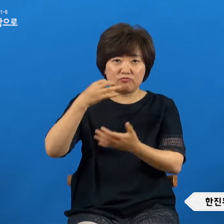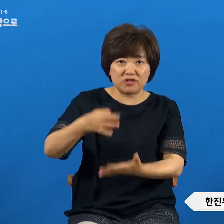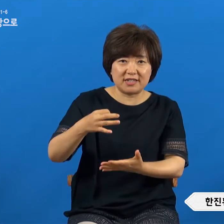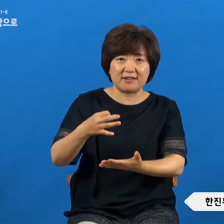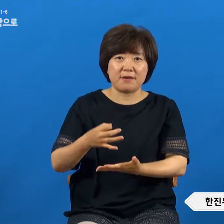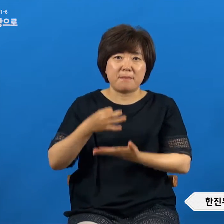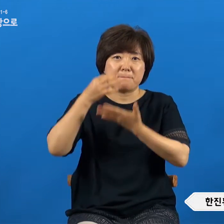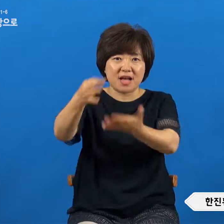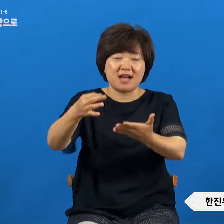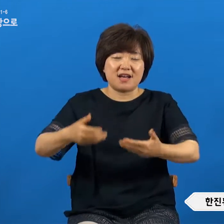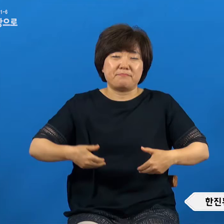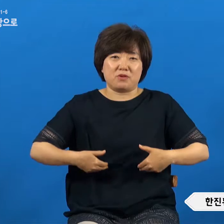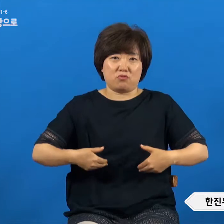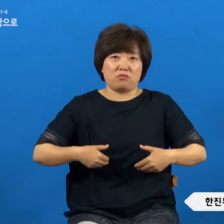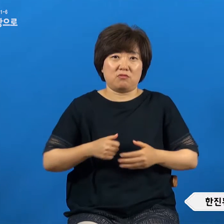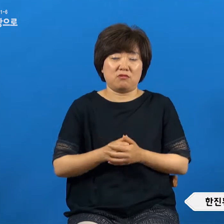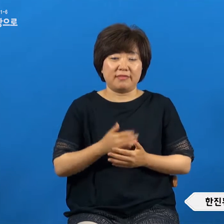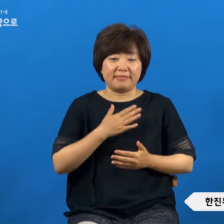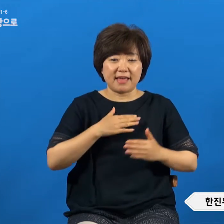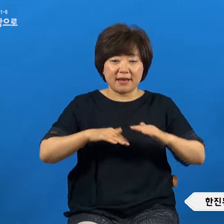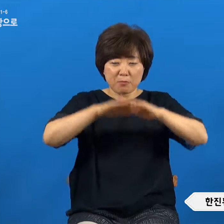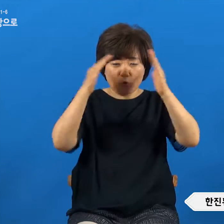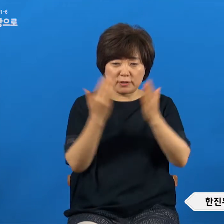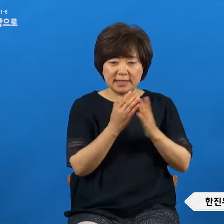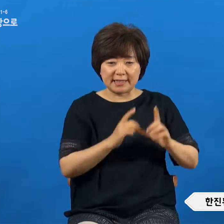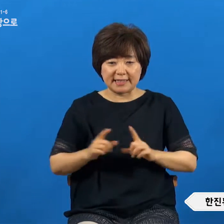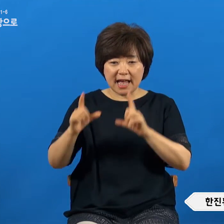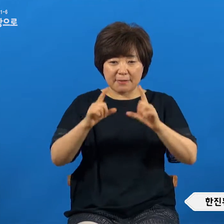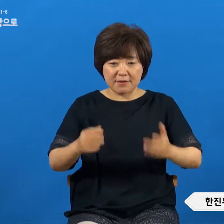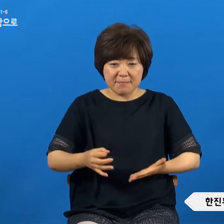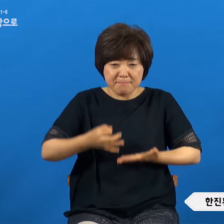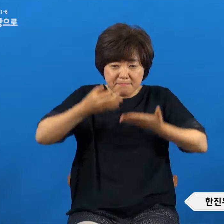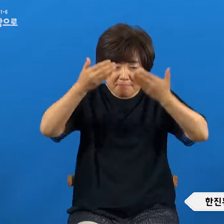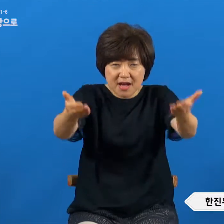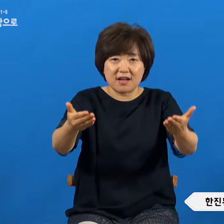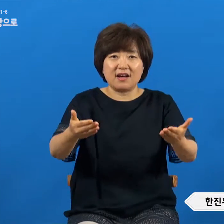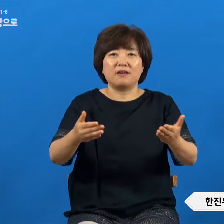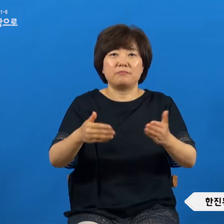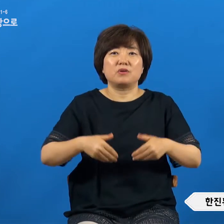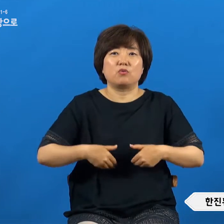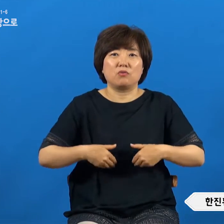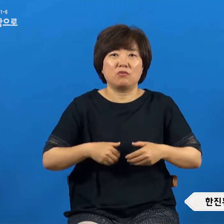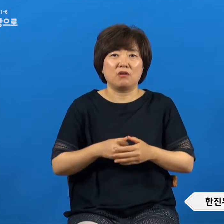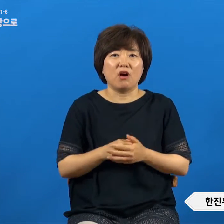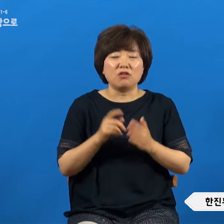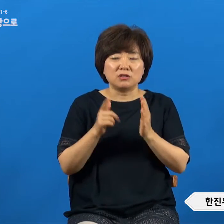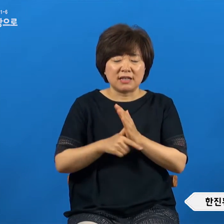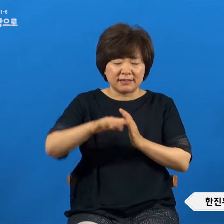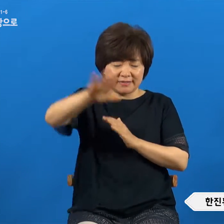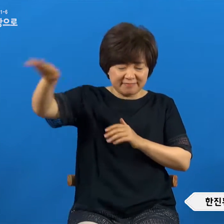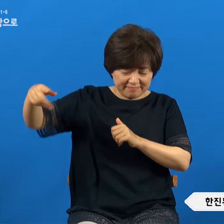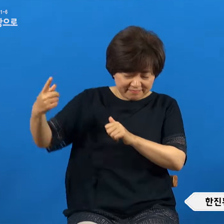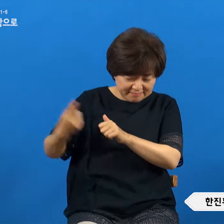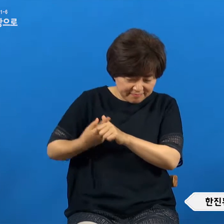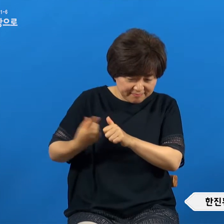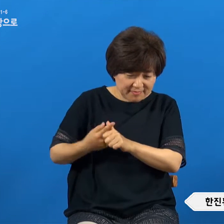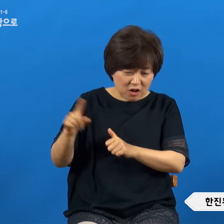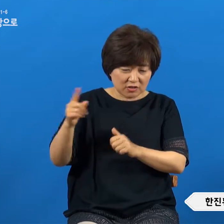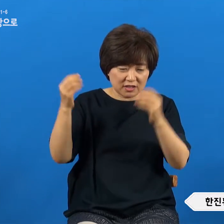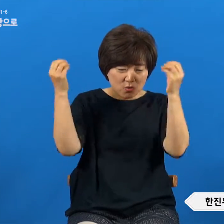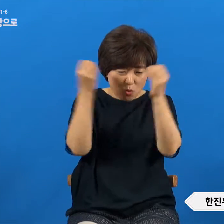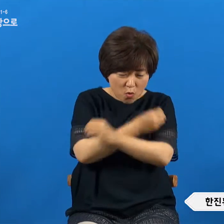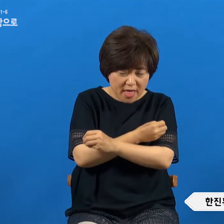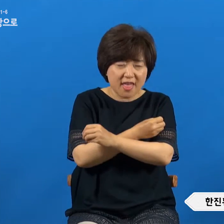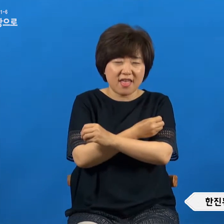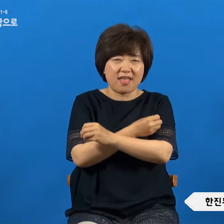때가 있습니다. 전 삶을 바쳐야 할 때도 있습니다. 때로는 손가락질도 받고